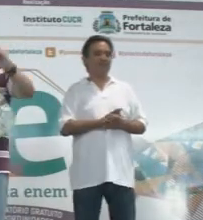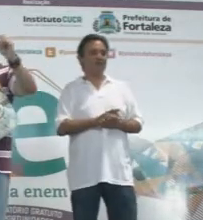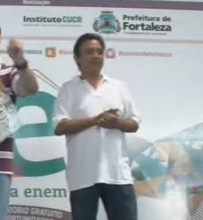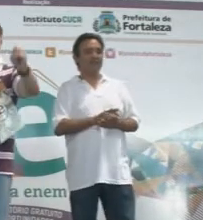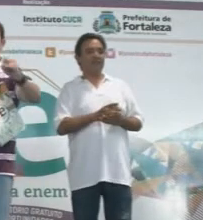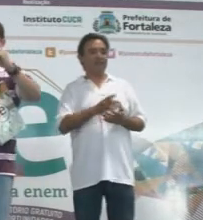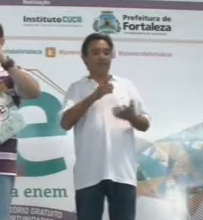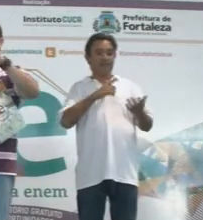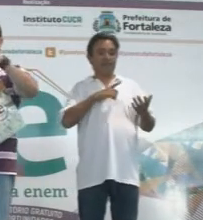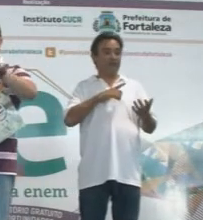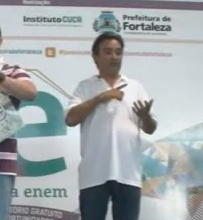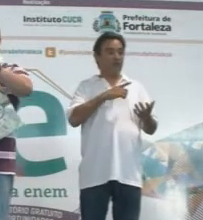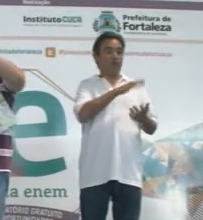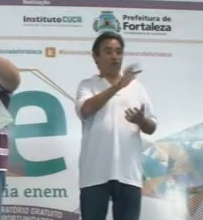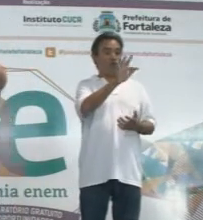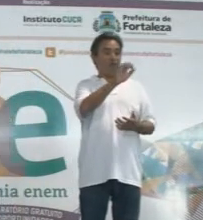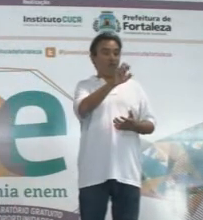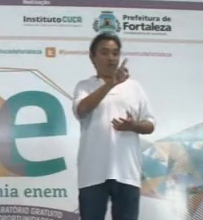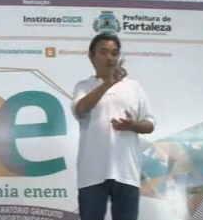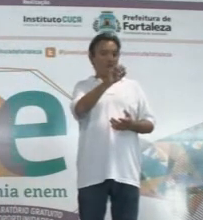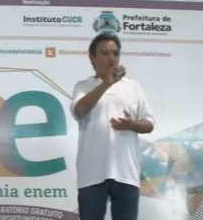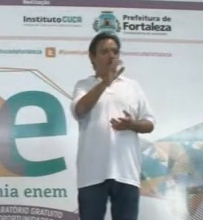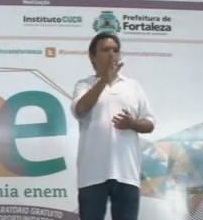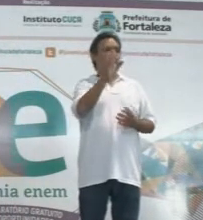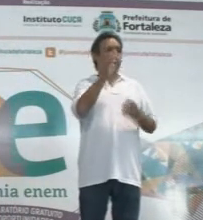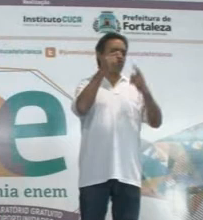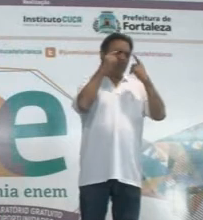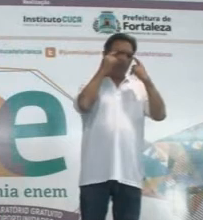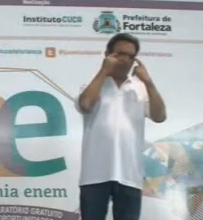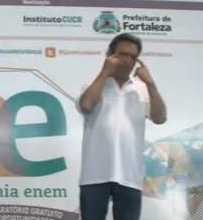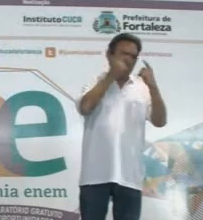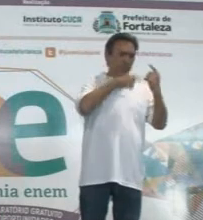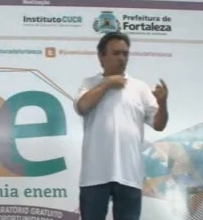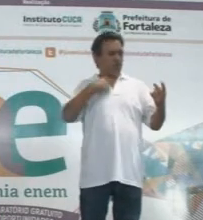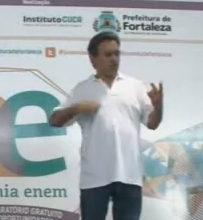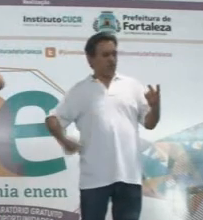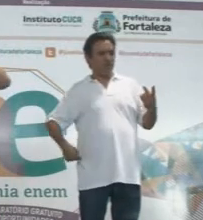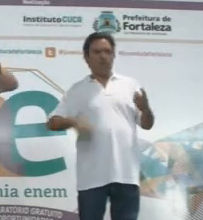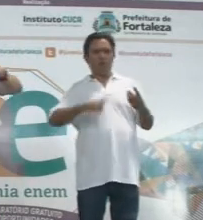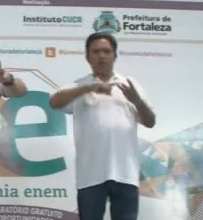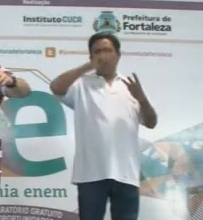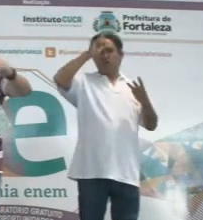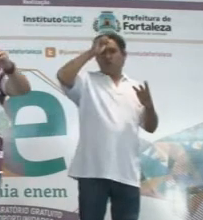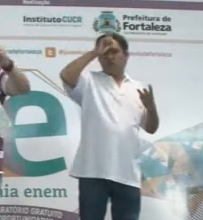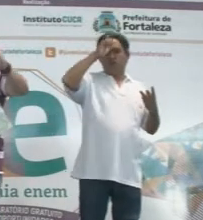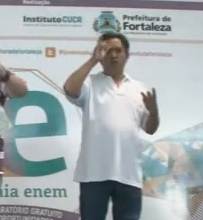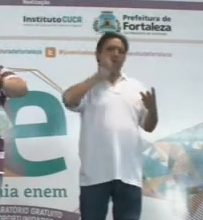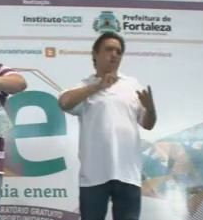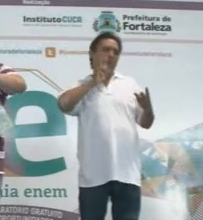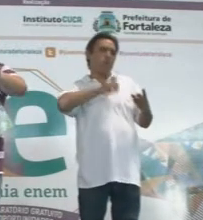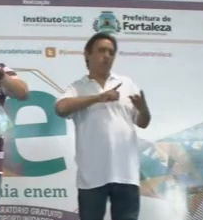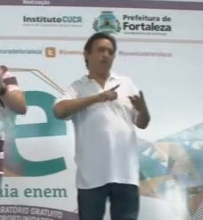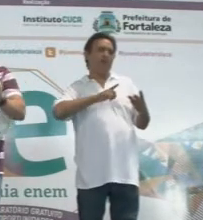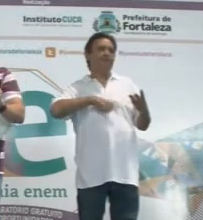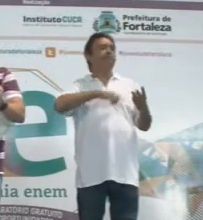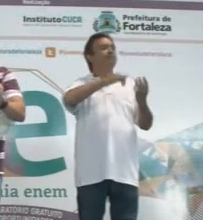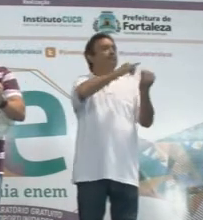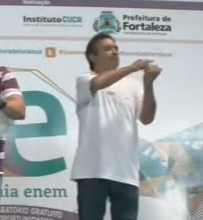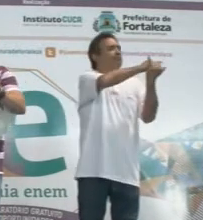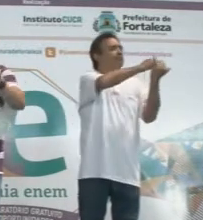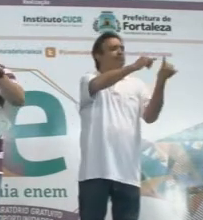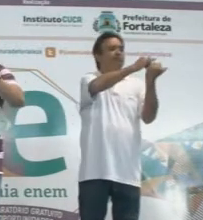teve feudalismo no Japão, teve feudalismo na China, teve feudalismo na Alemanha, na Inglaterra, e eles são